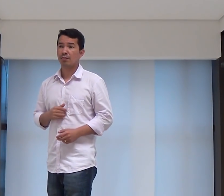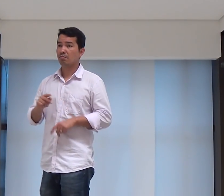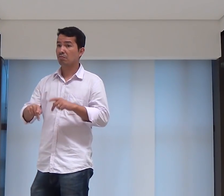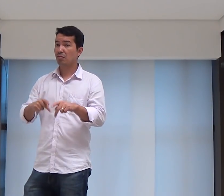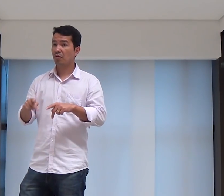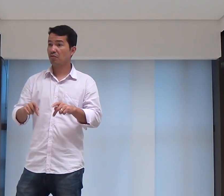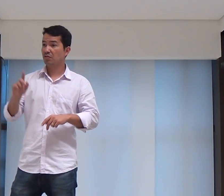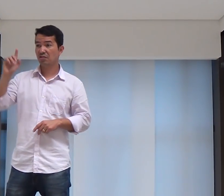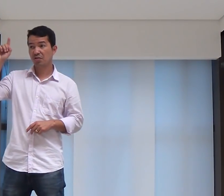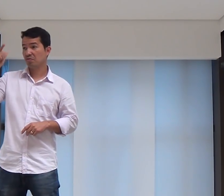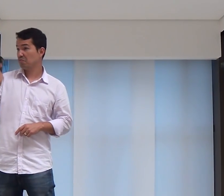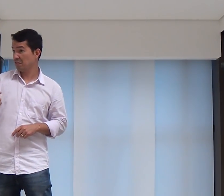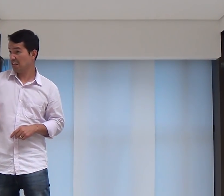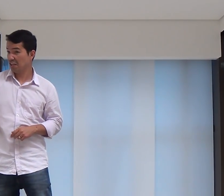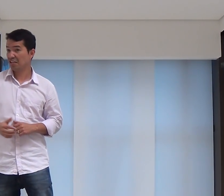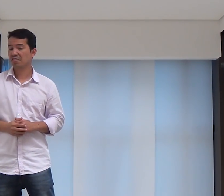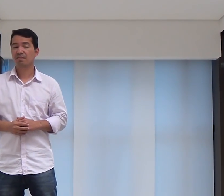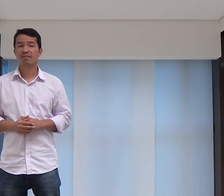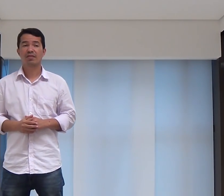E o povo que não é de Deus?